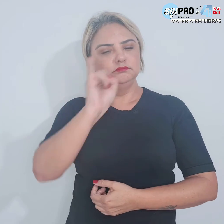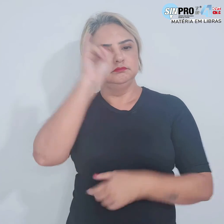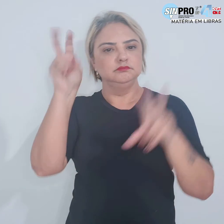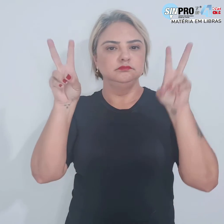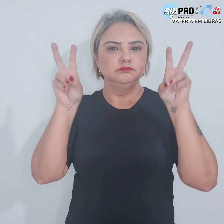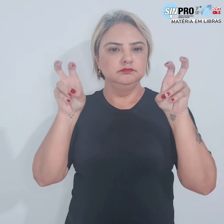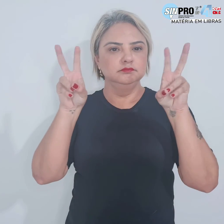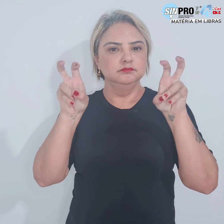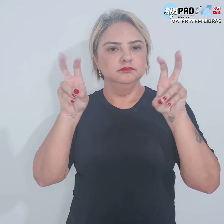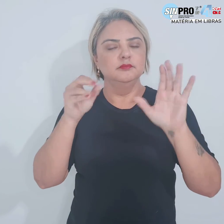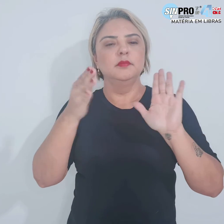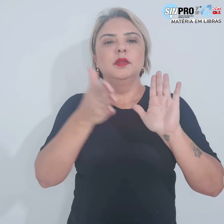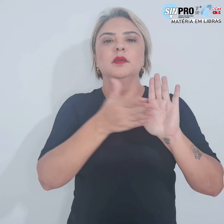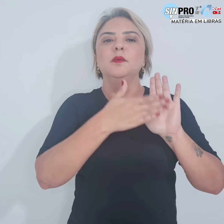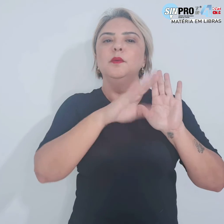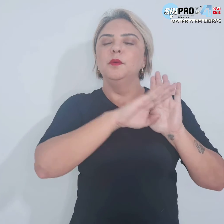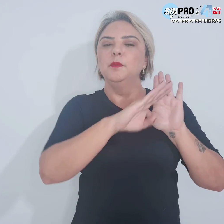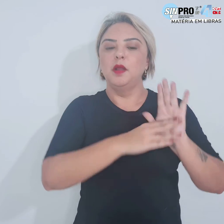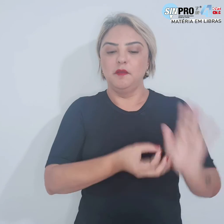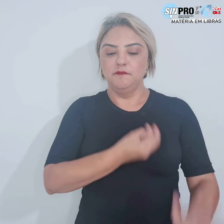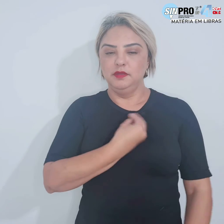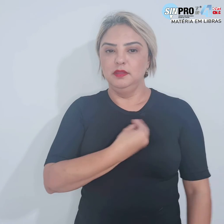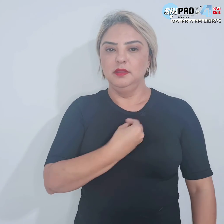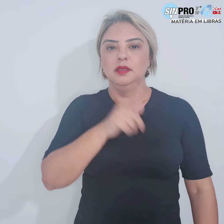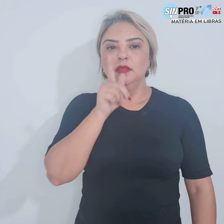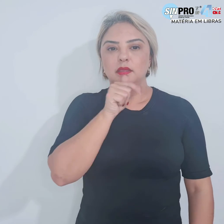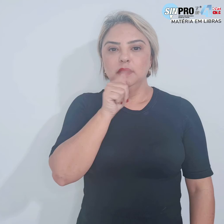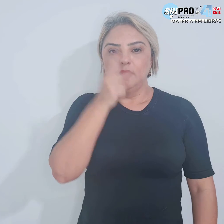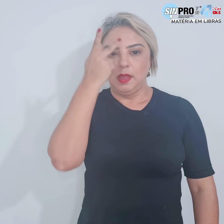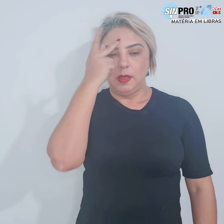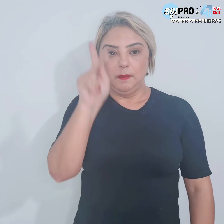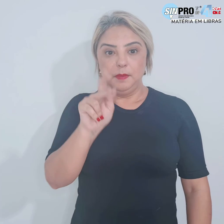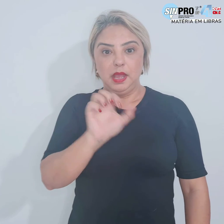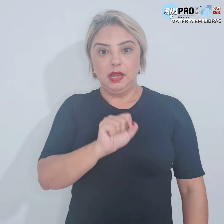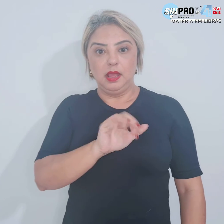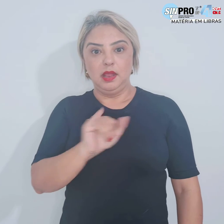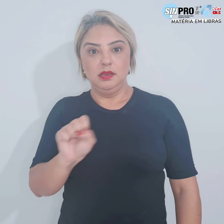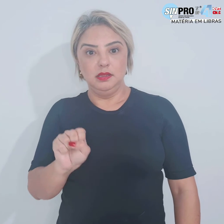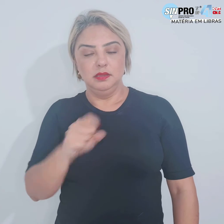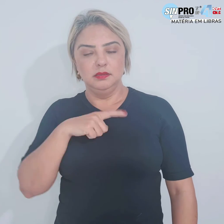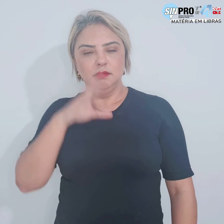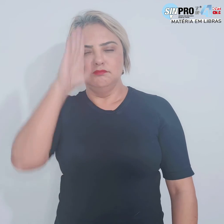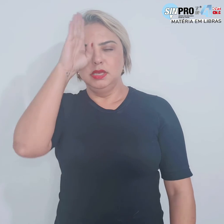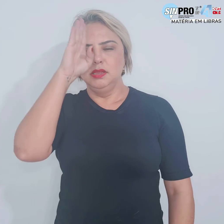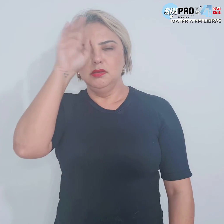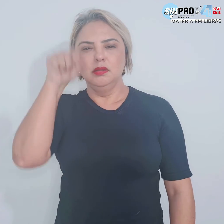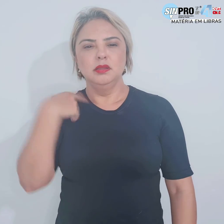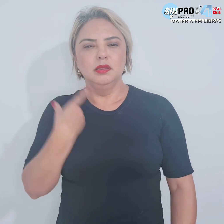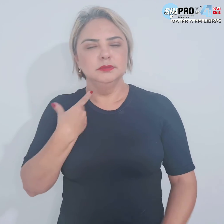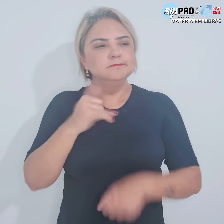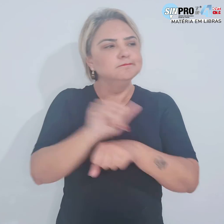Com importantes temáticas, o programa Vida e Água para ARIS prioriza